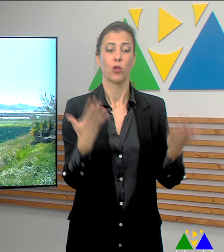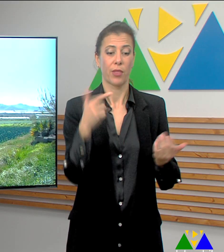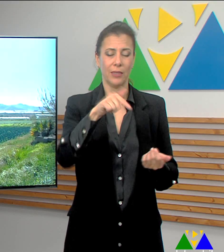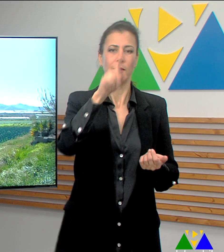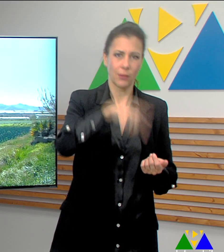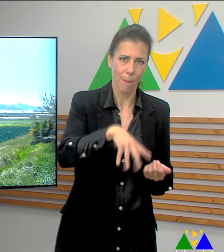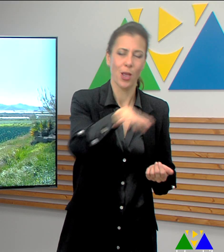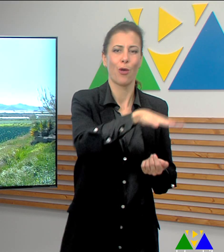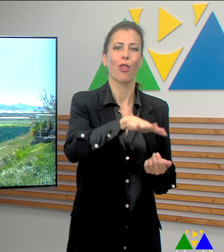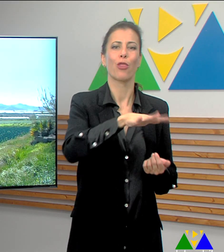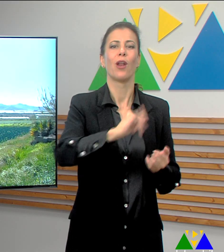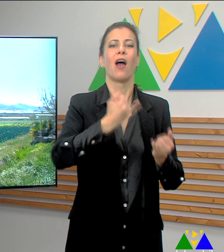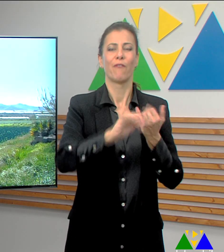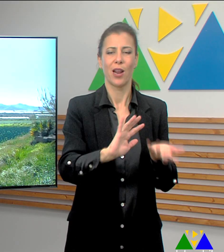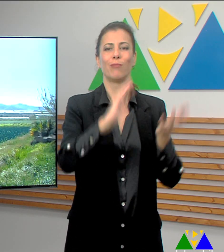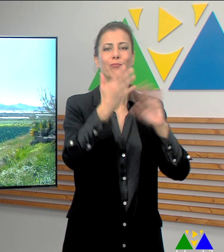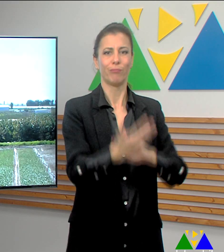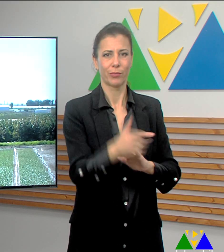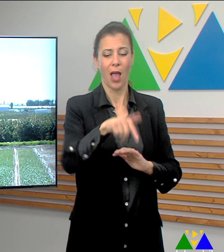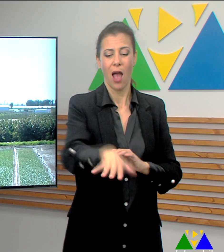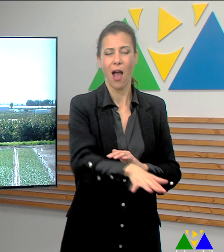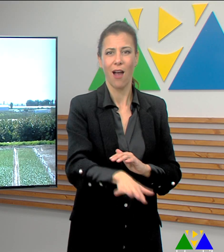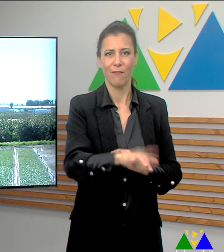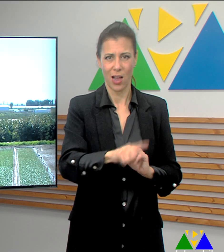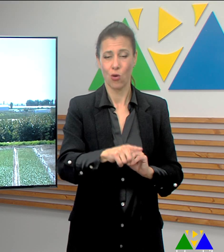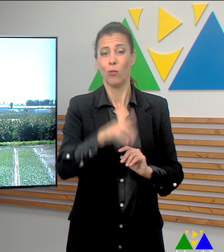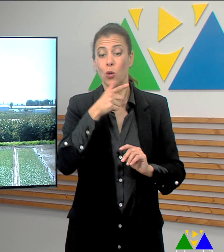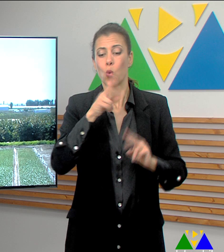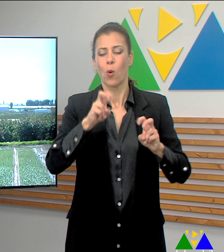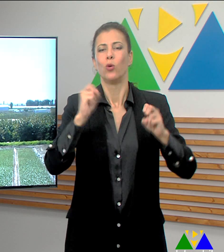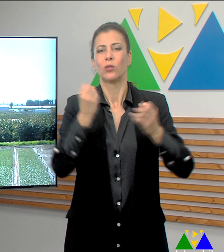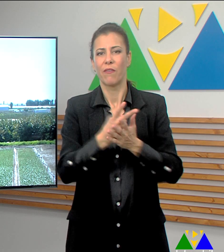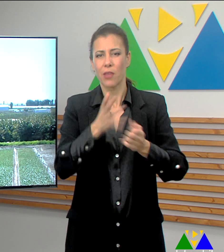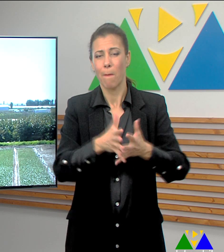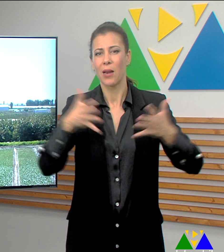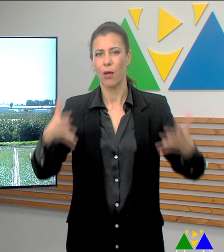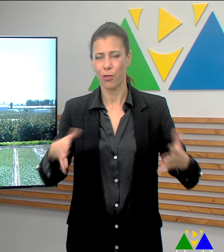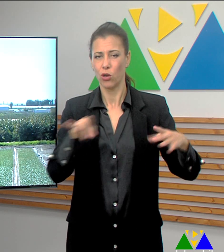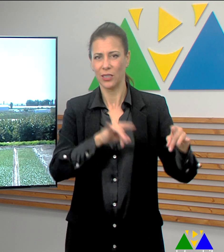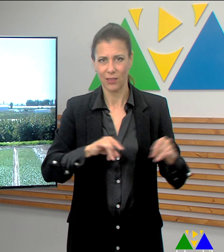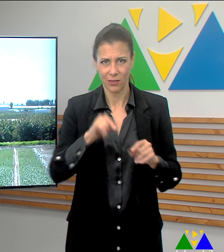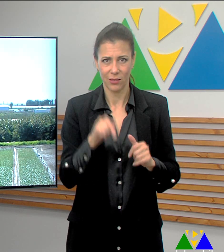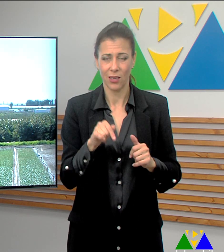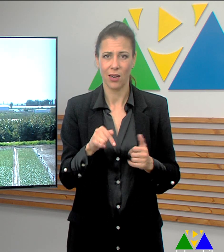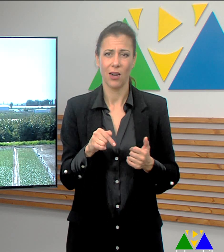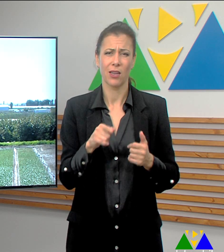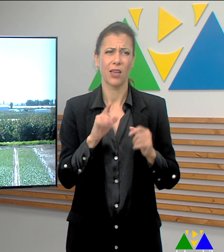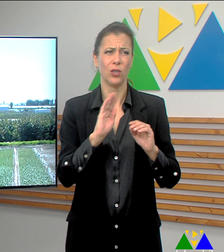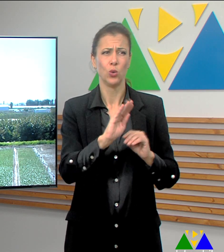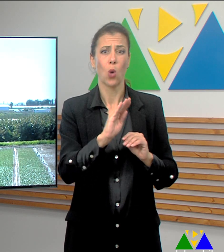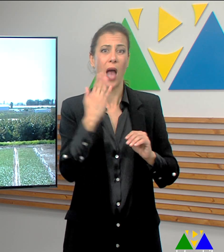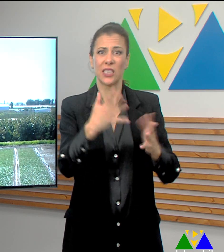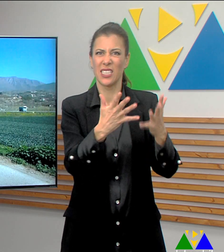esta zona de aquí abajo. Esto fue pues una ampliación de nuevo de unas tierras que eran de